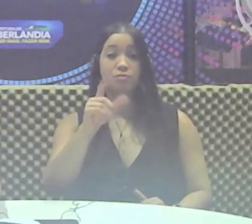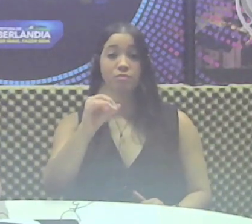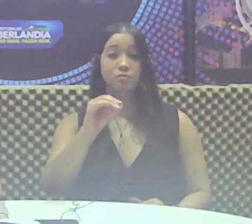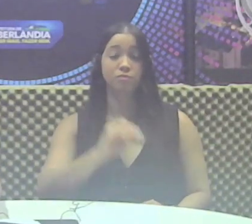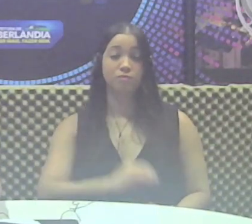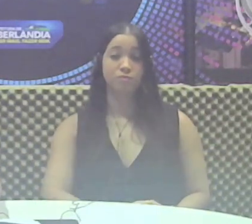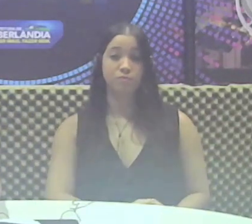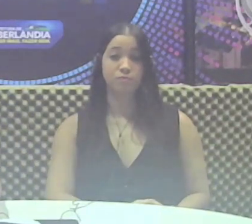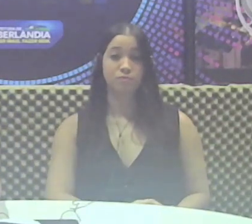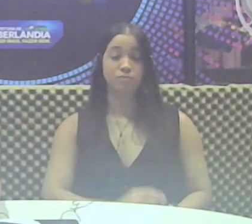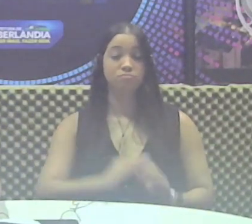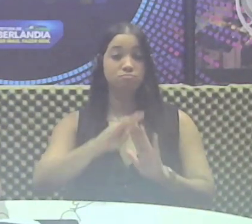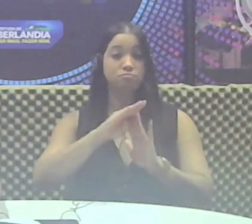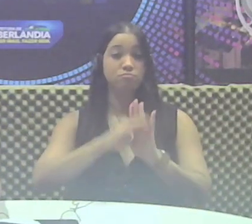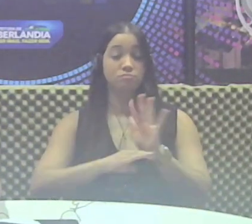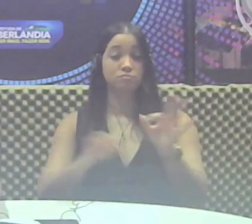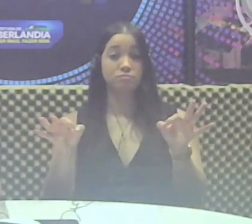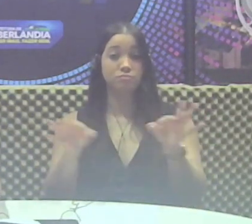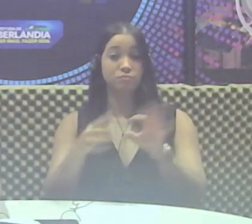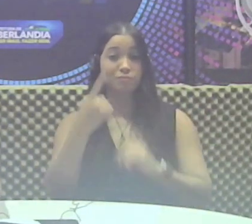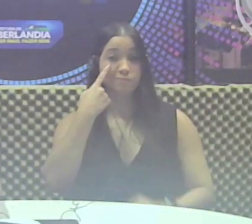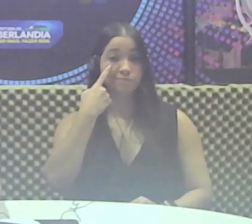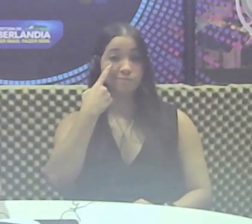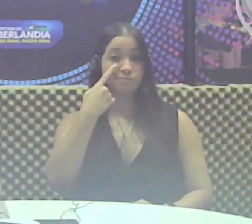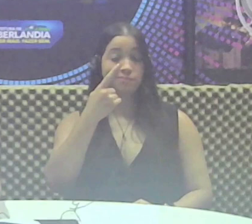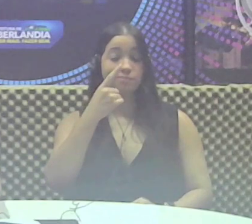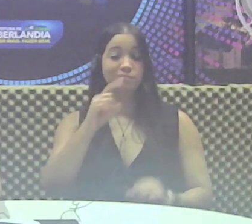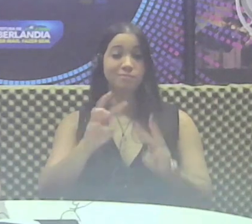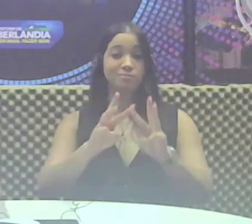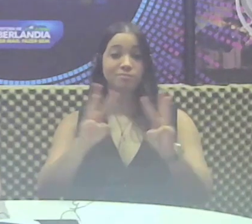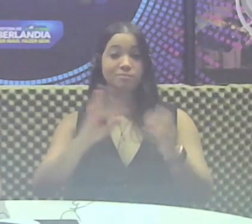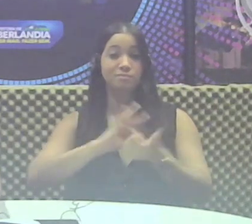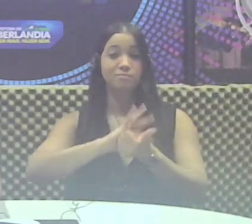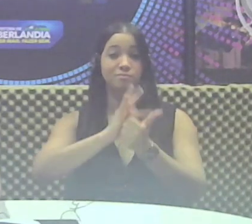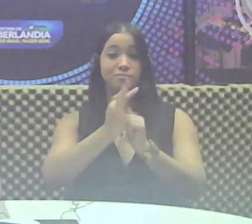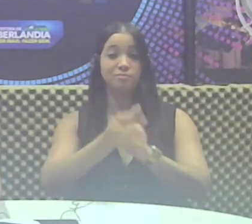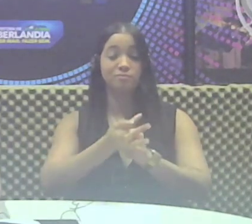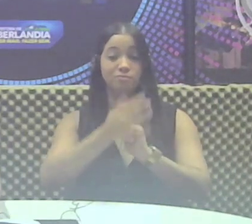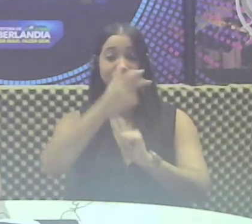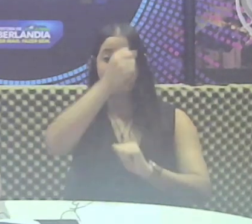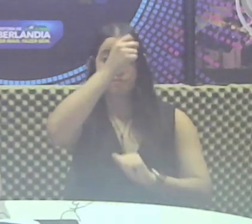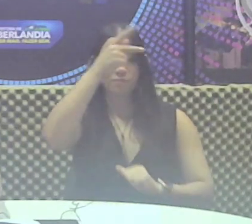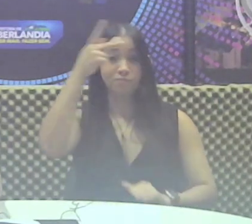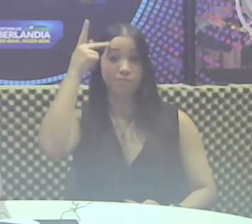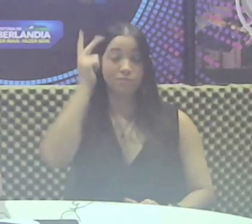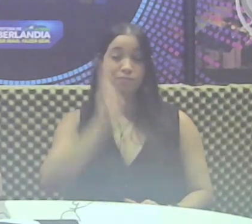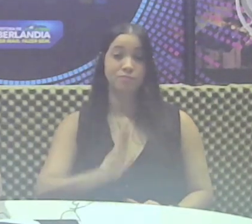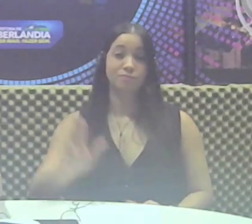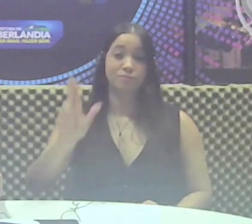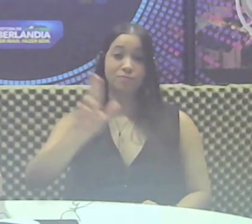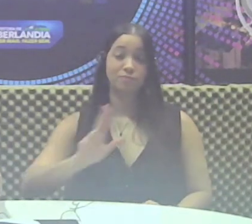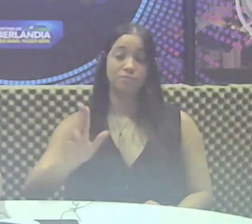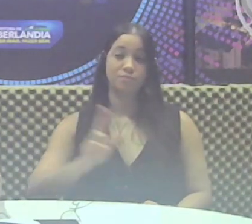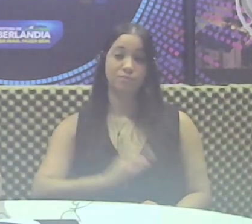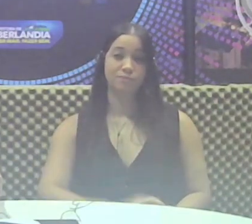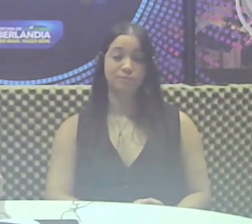Rezende. A programação completa você encontra na página da FUTEL, no portal da Prefeitura de Uberlândia.